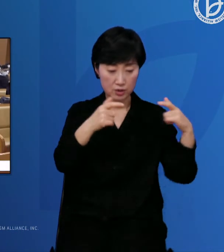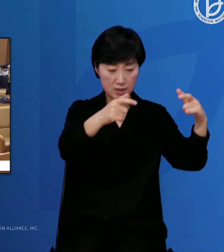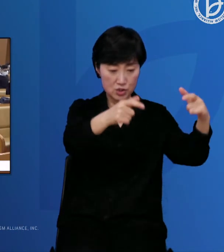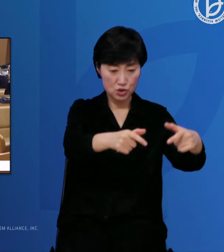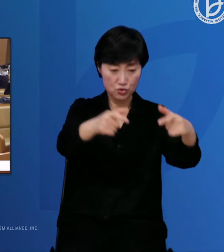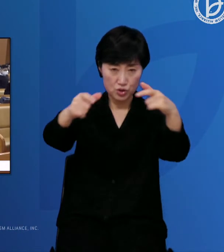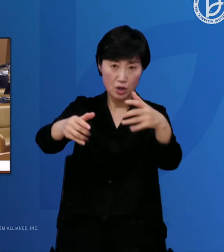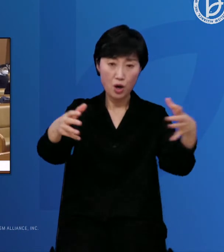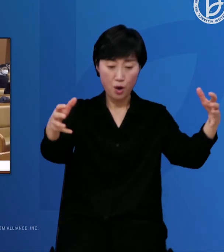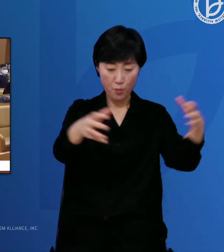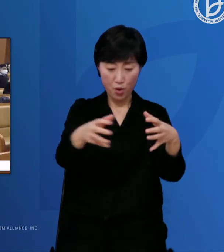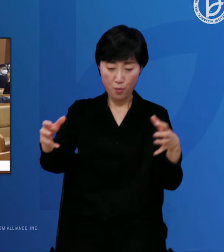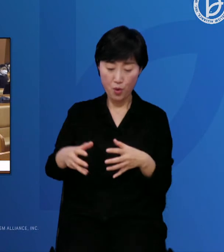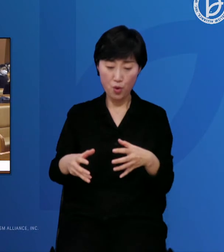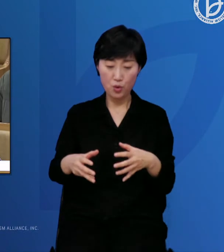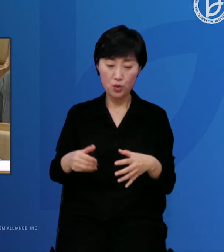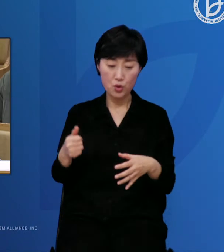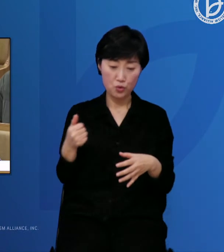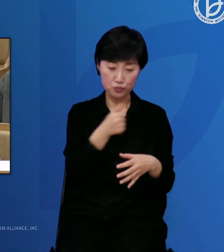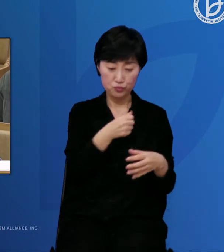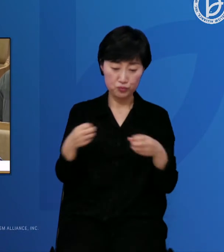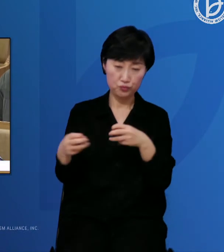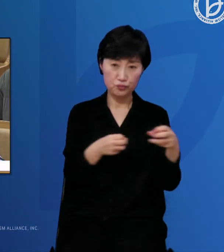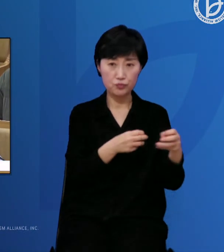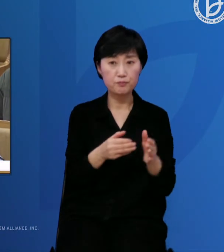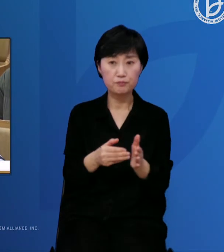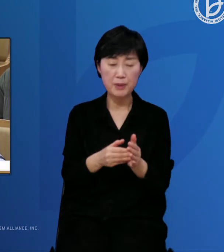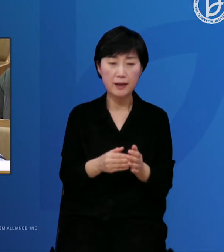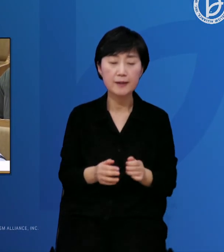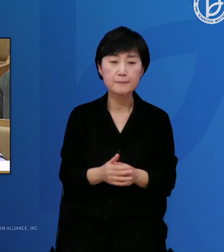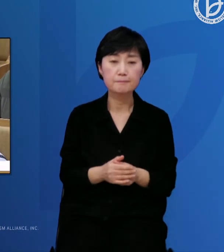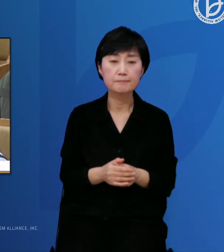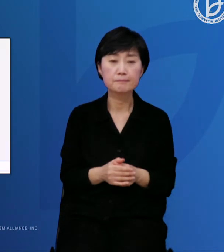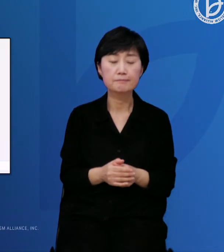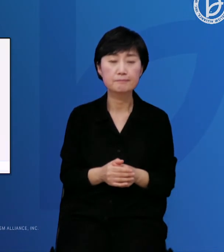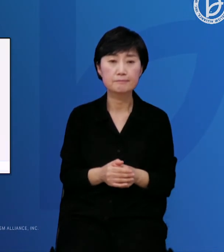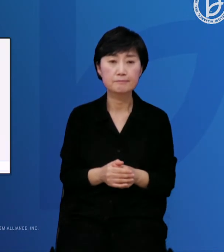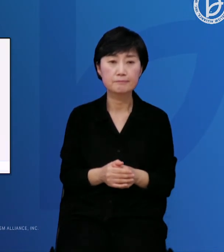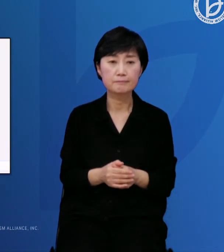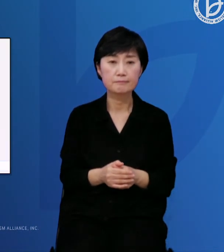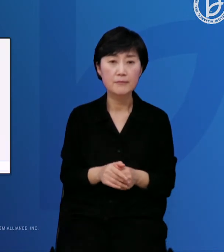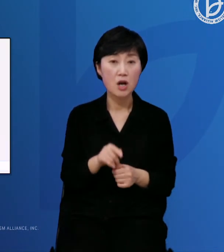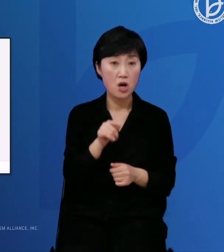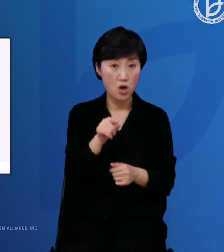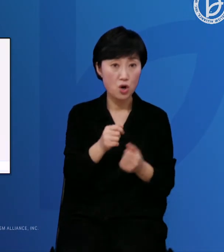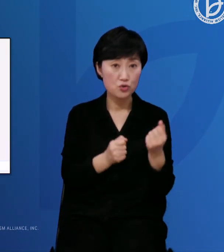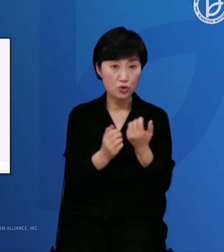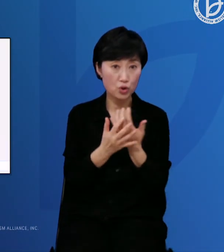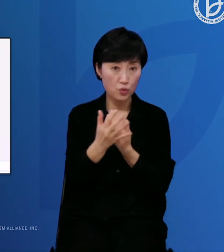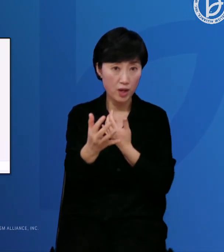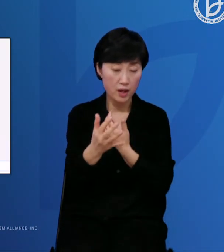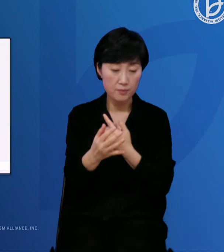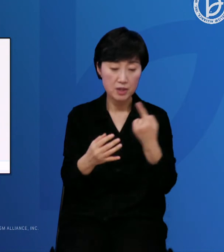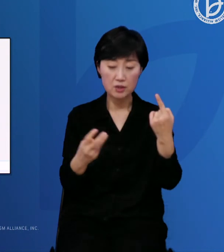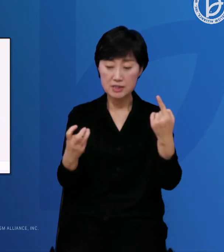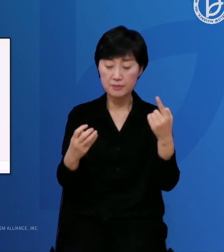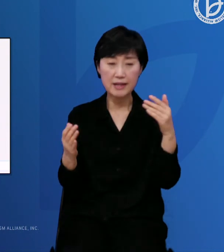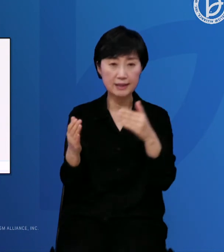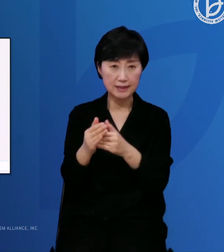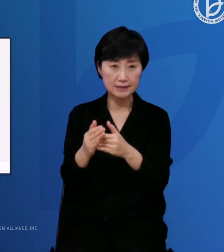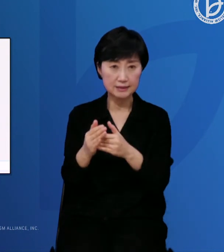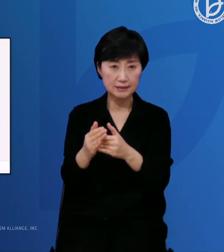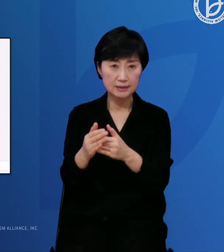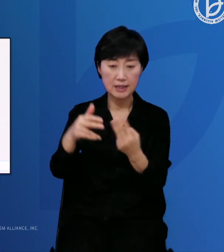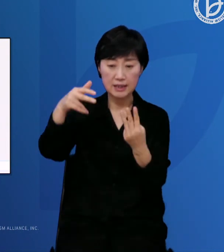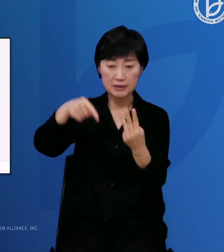내 전도 시스템을 소개하고 포럼하는 시간을 가졌습니다. 예비대학생 수련회는 오는 20일까지